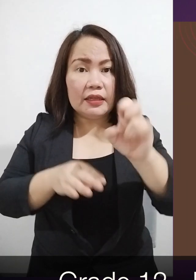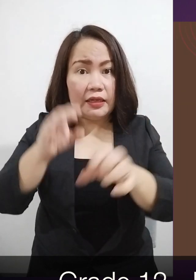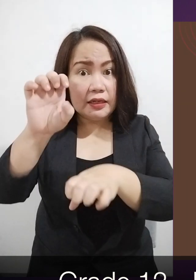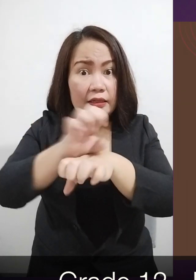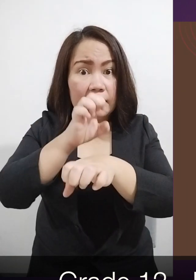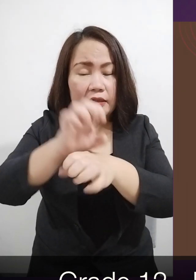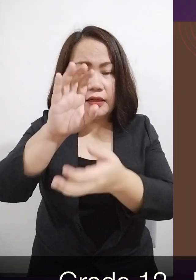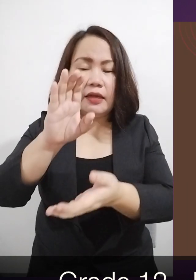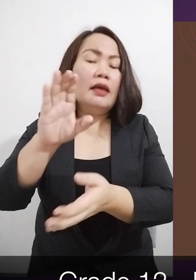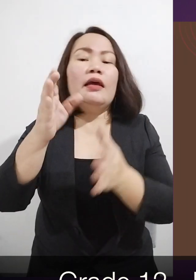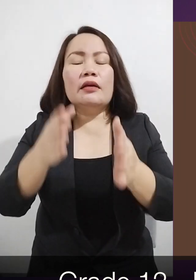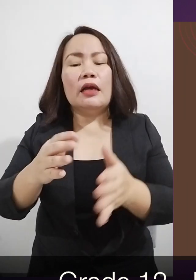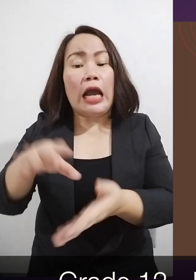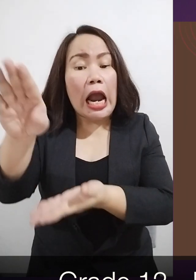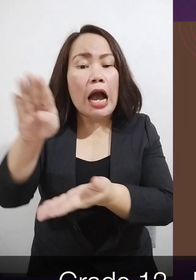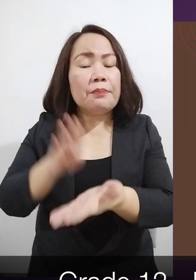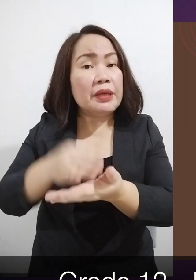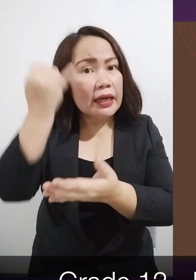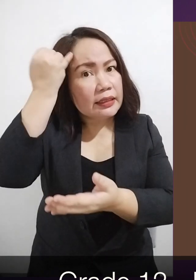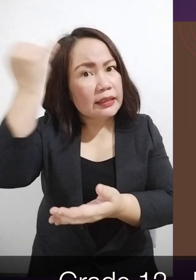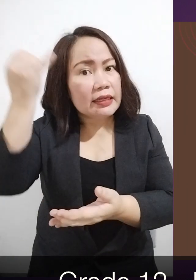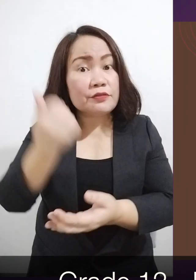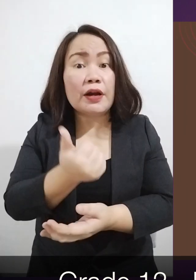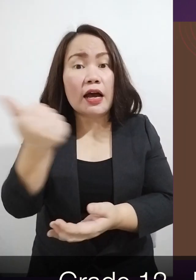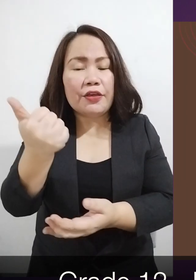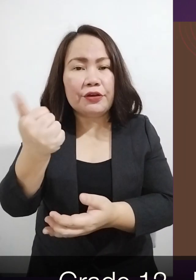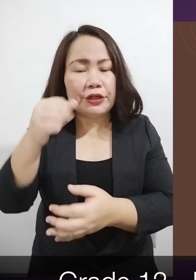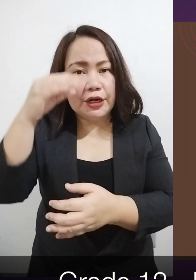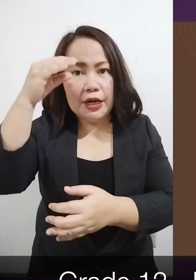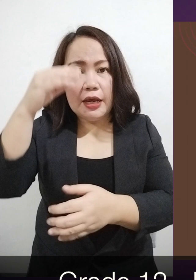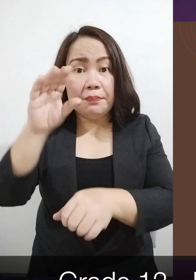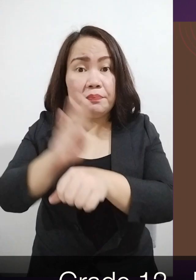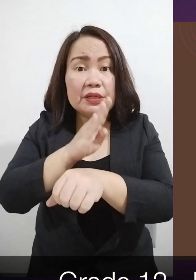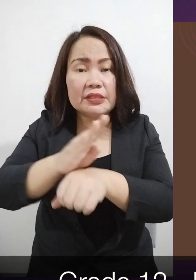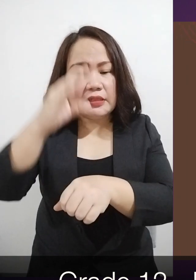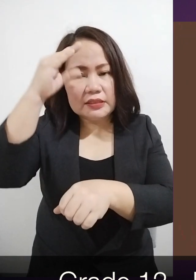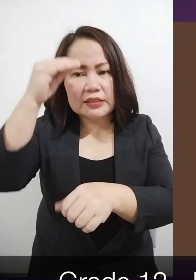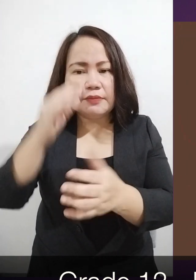bagong bagay ngunit kaya nilang gayahin ang mga ideya ng iba pang mga negosyante.